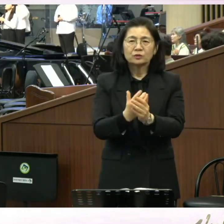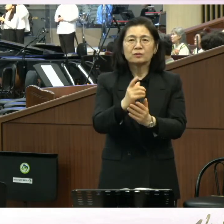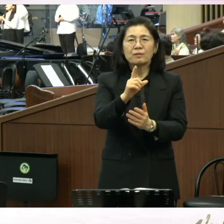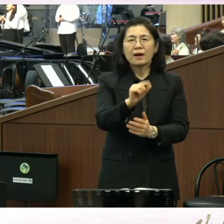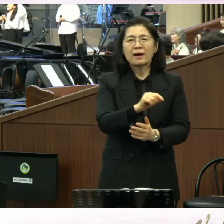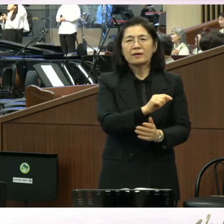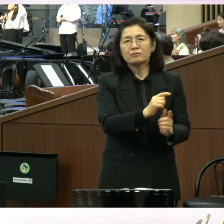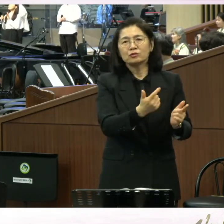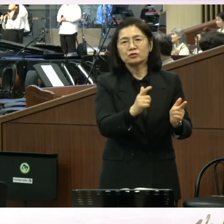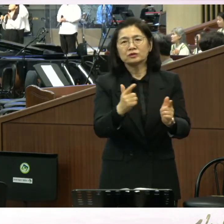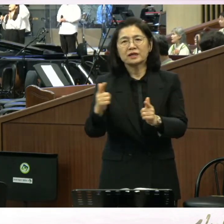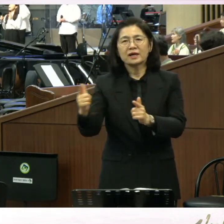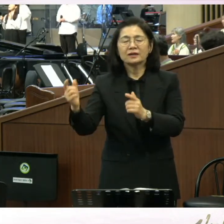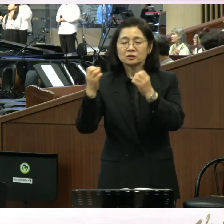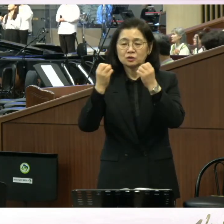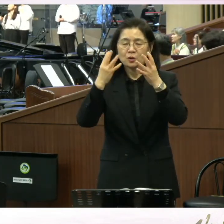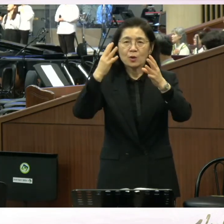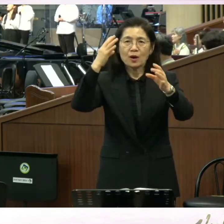모든 만물